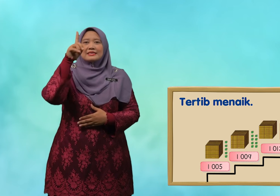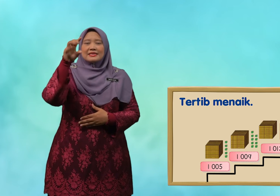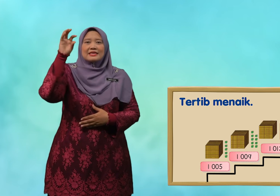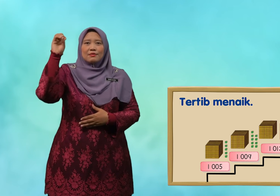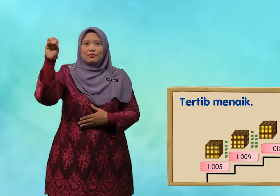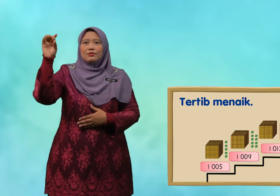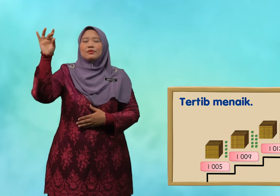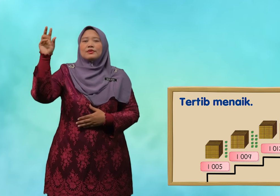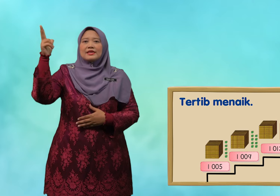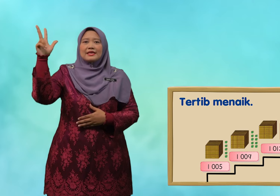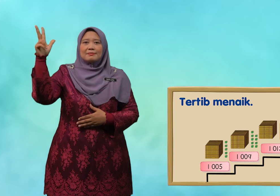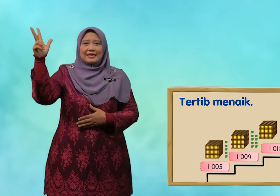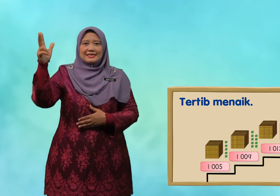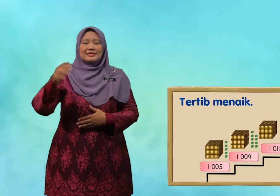seribu tiga belas